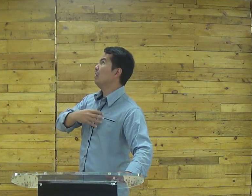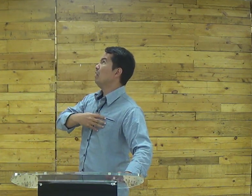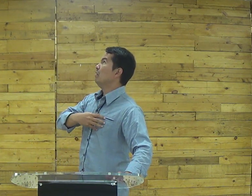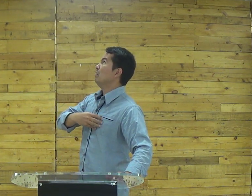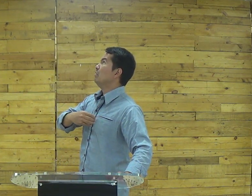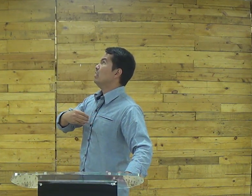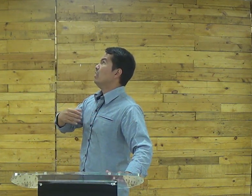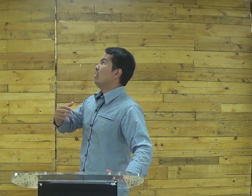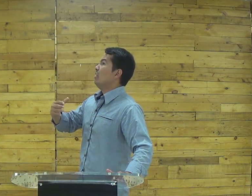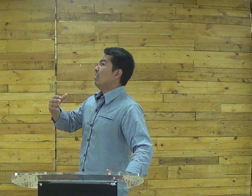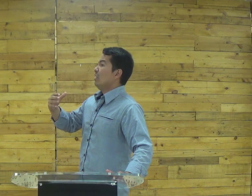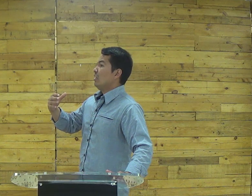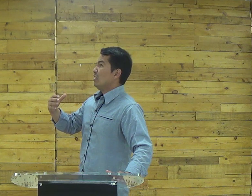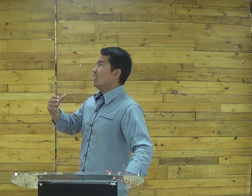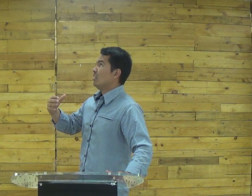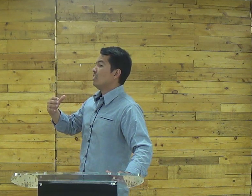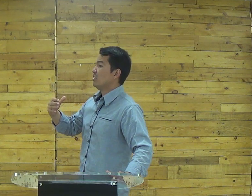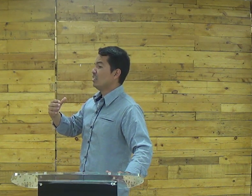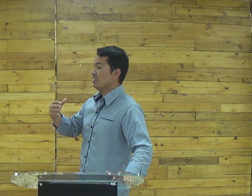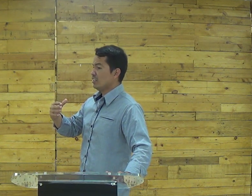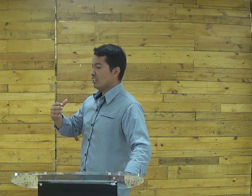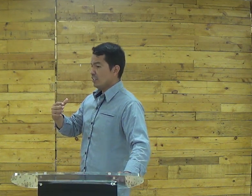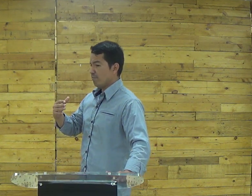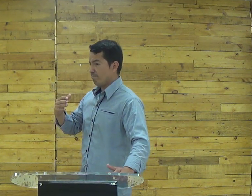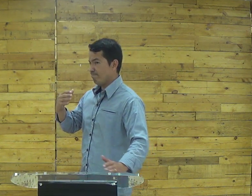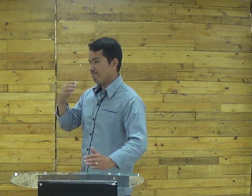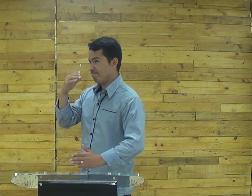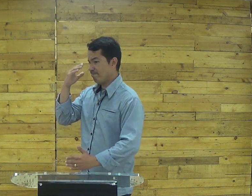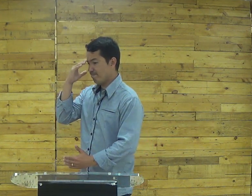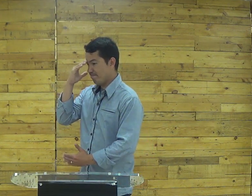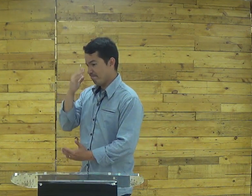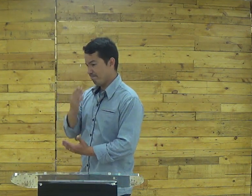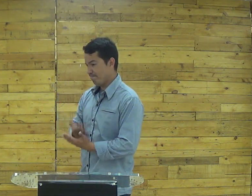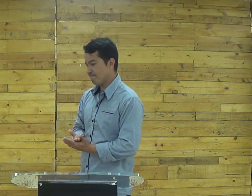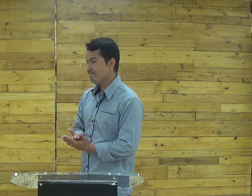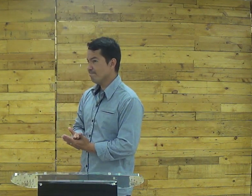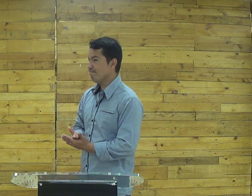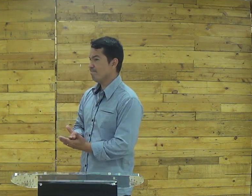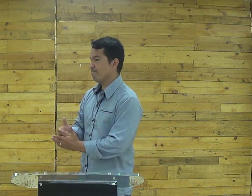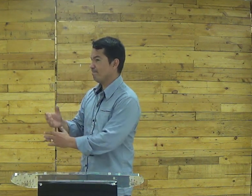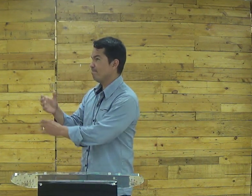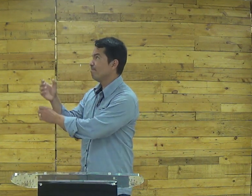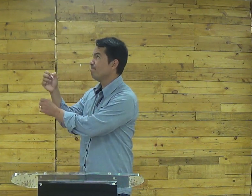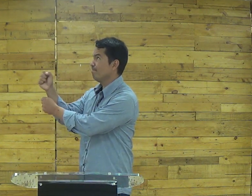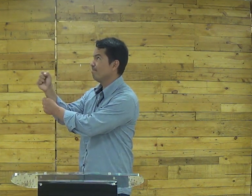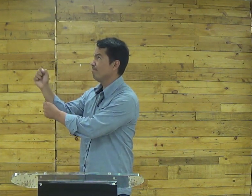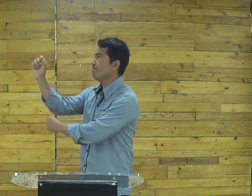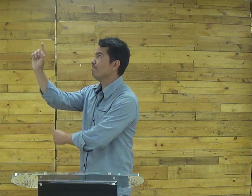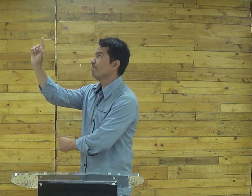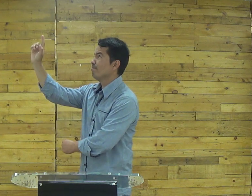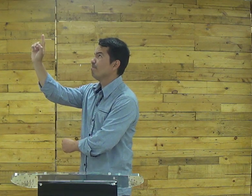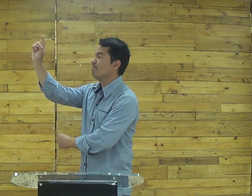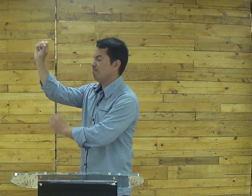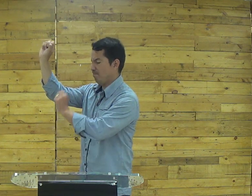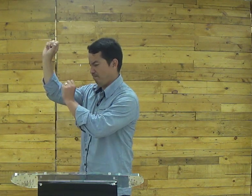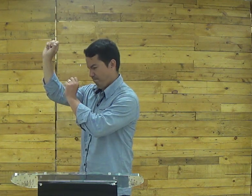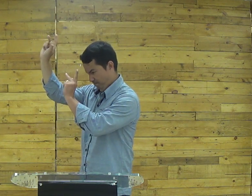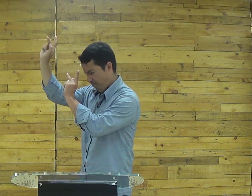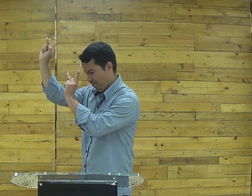sente assustado. Sacrificar meu filho? Por confiar no Senhor e